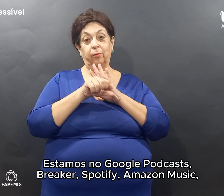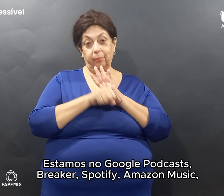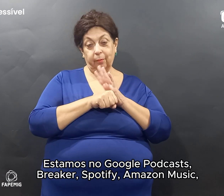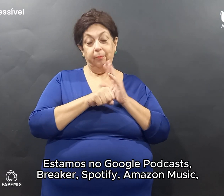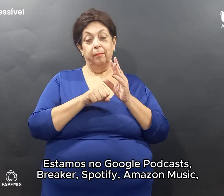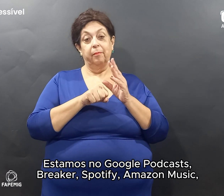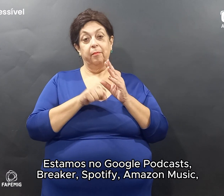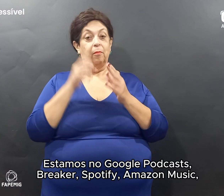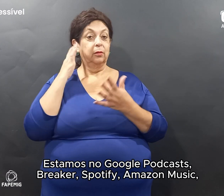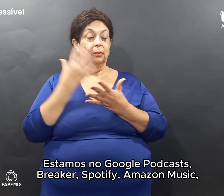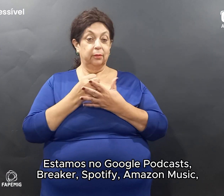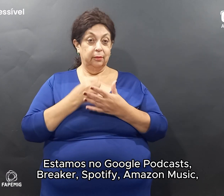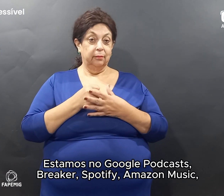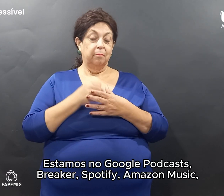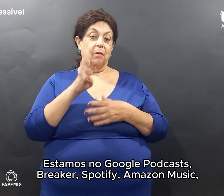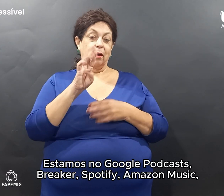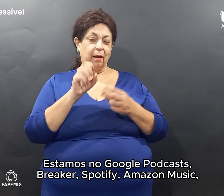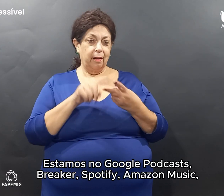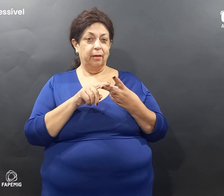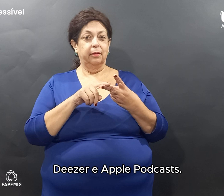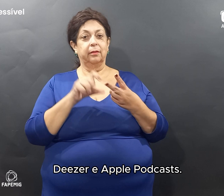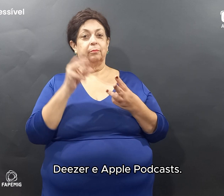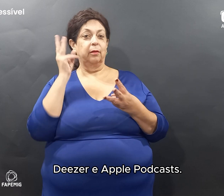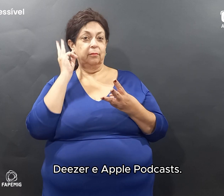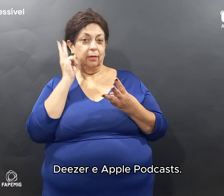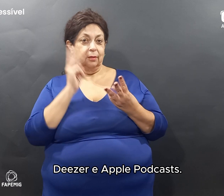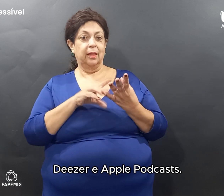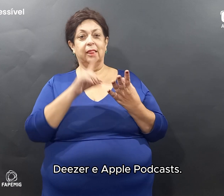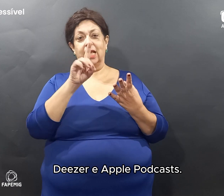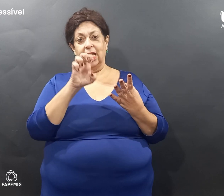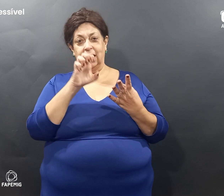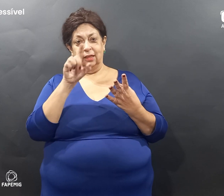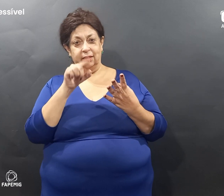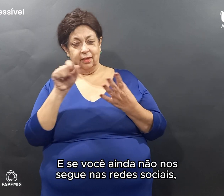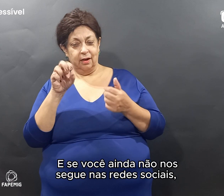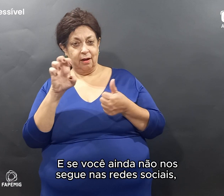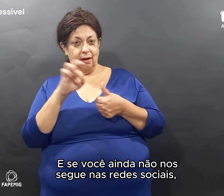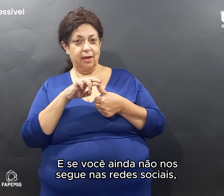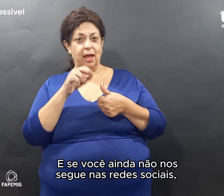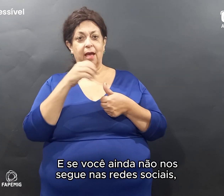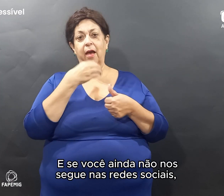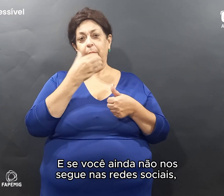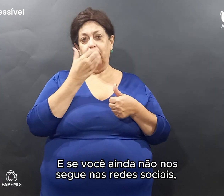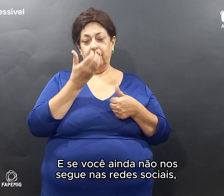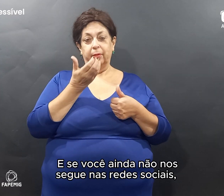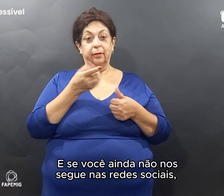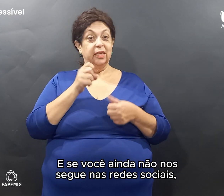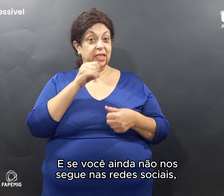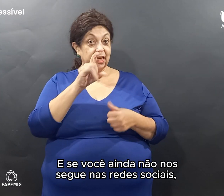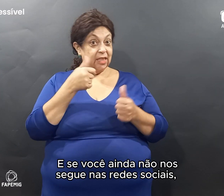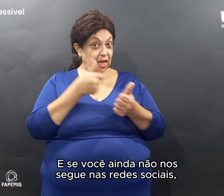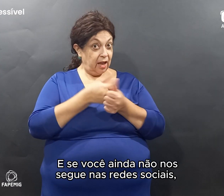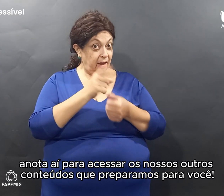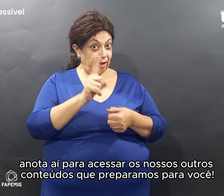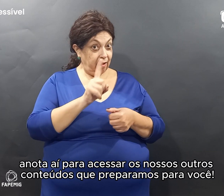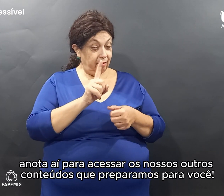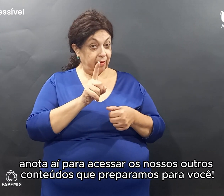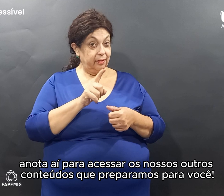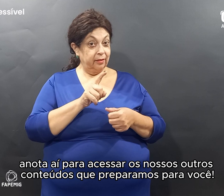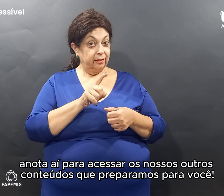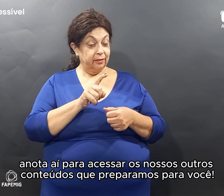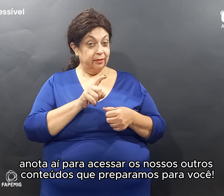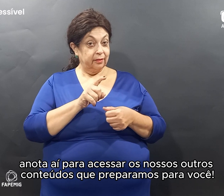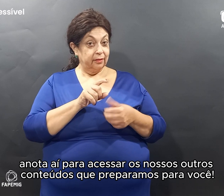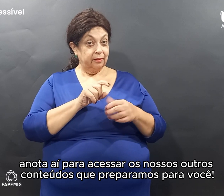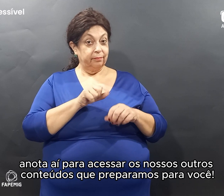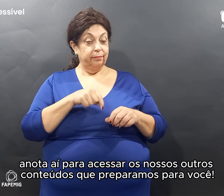Podcasts, Breaker, Spotify, Amazon Music, Deezer e Apple Podcasts. E se você ainda não nos segue nas redes sociais, anota aí